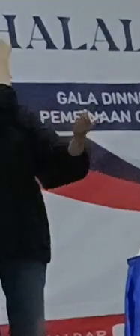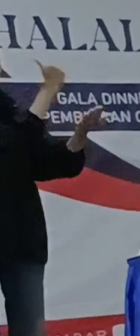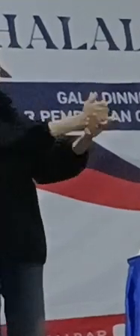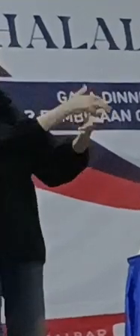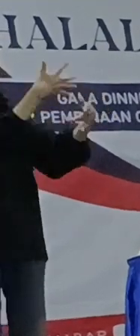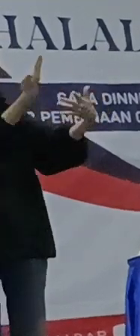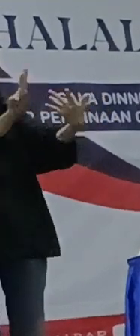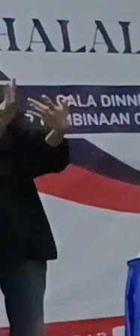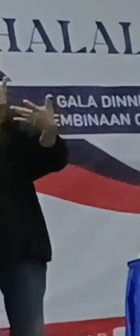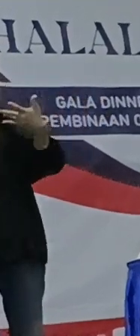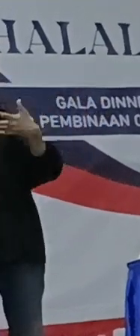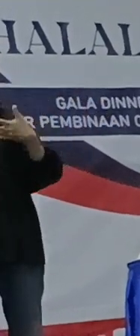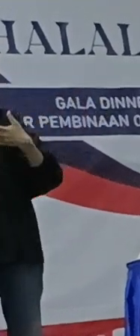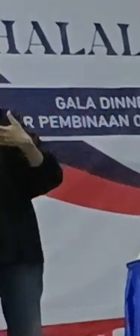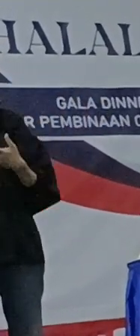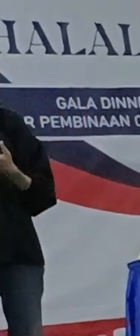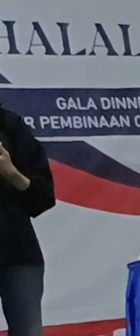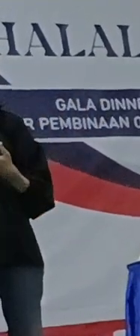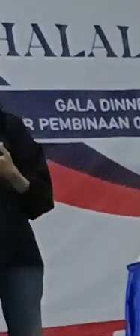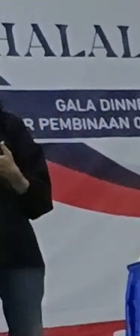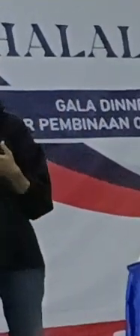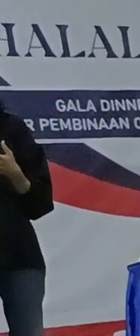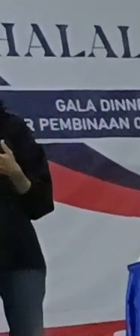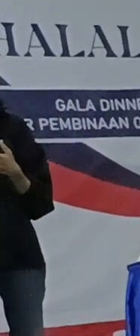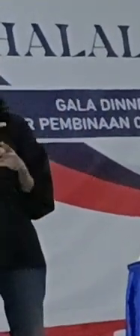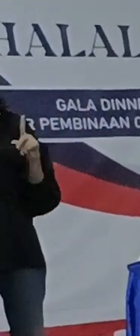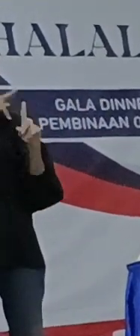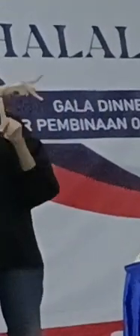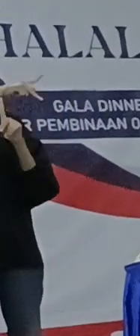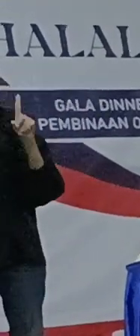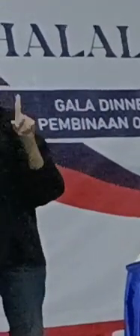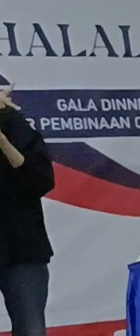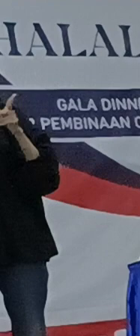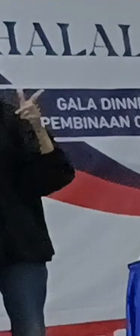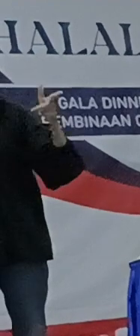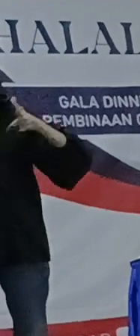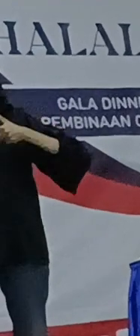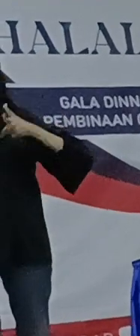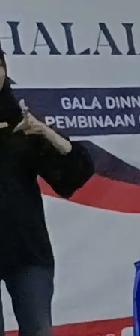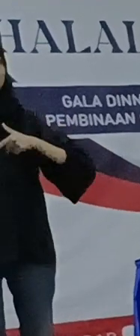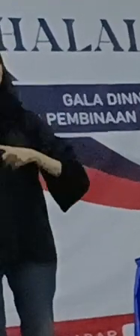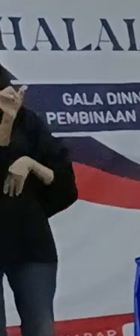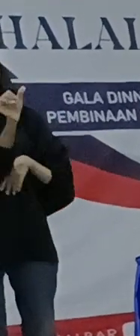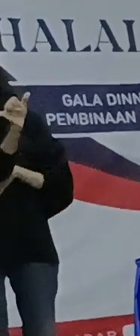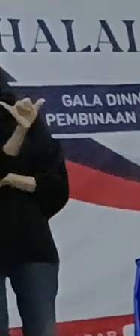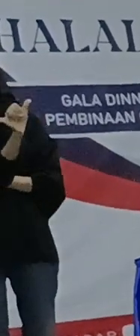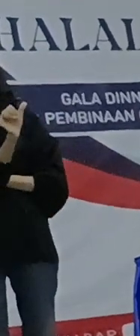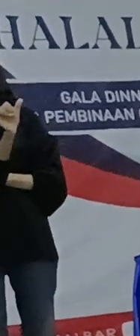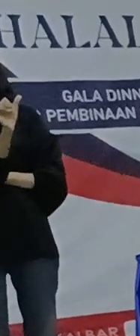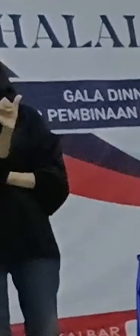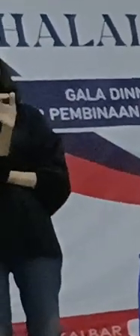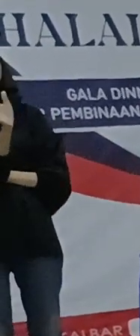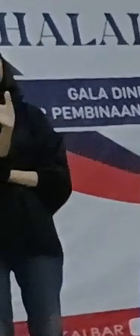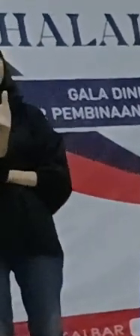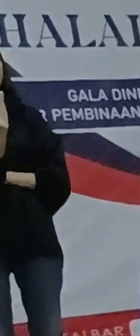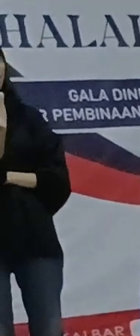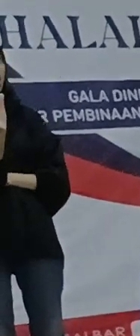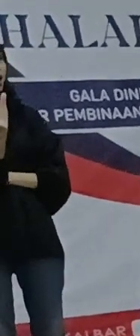adalah pekan paralimpik provinsi. Kami juga sama, pekan paralimpik itu tidak ada